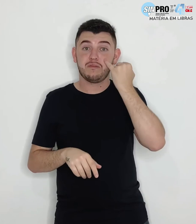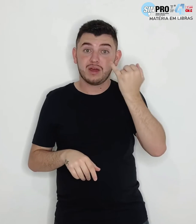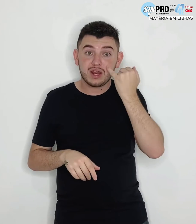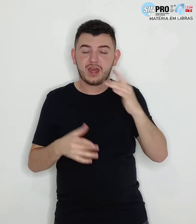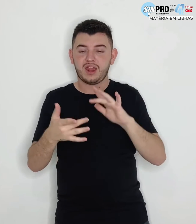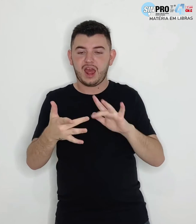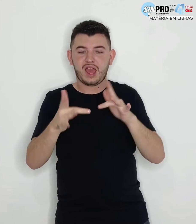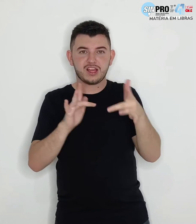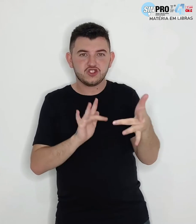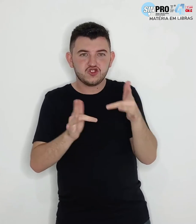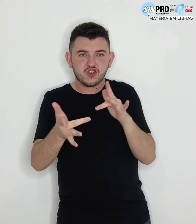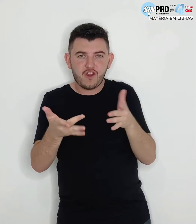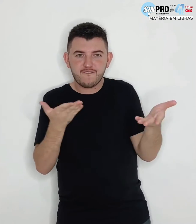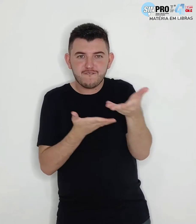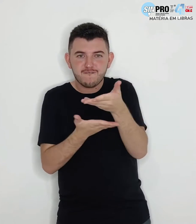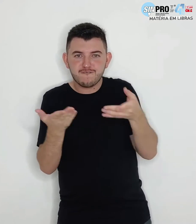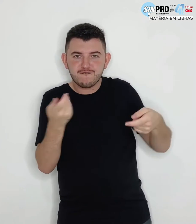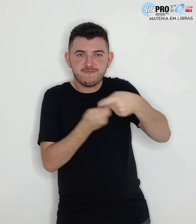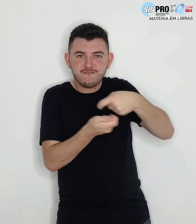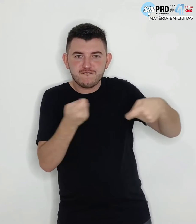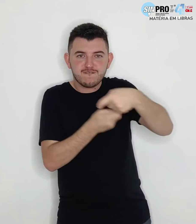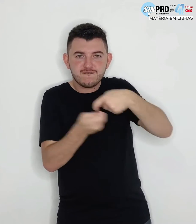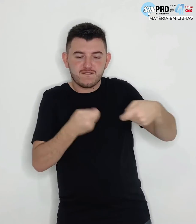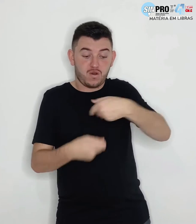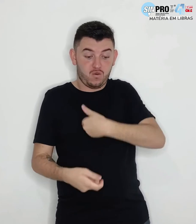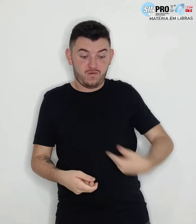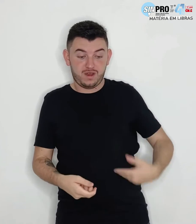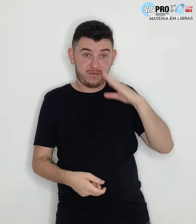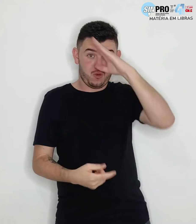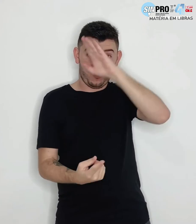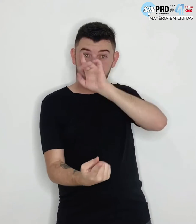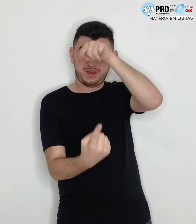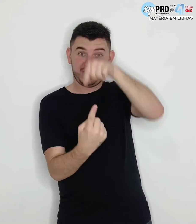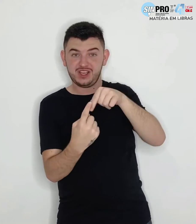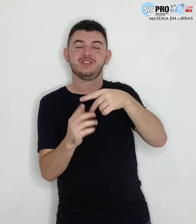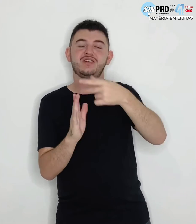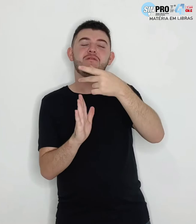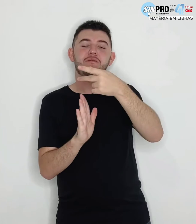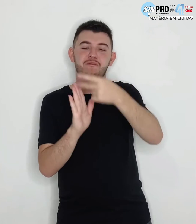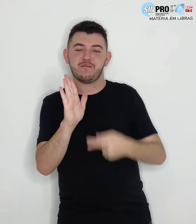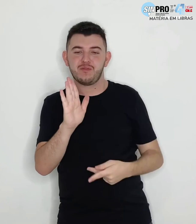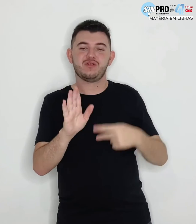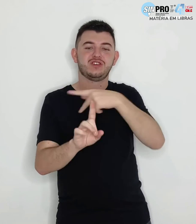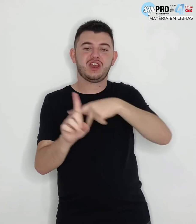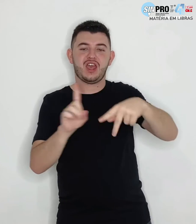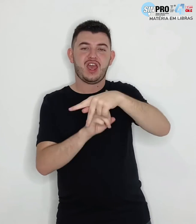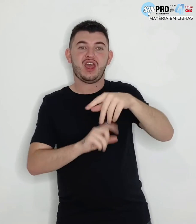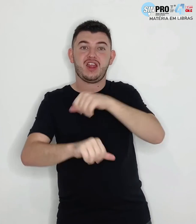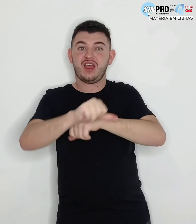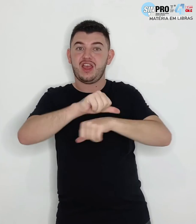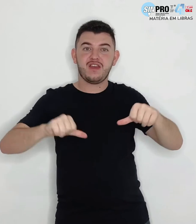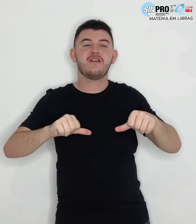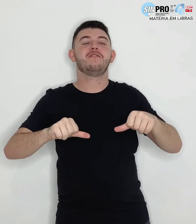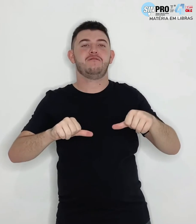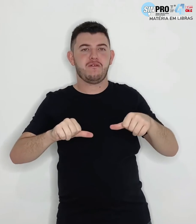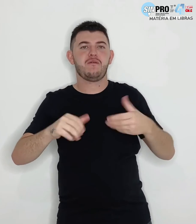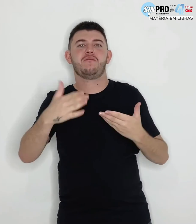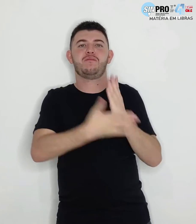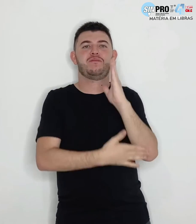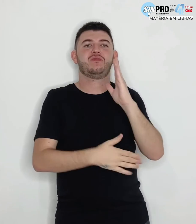dos principais articuladores do governo Bolsonaro para a aprovação da reforma. Ele liderou várias reuniões com